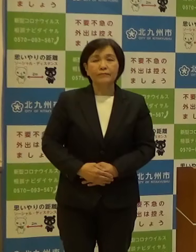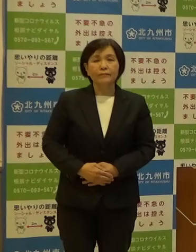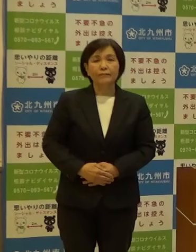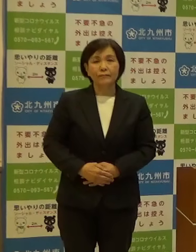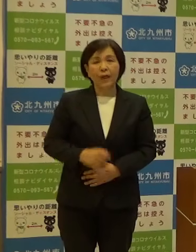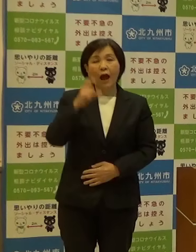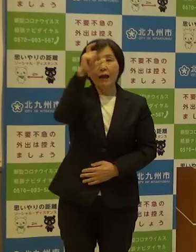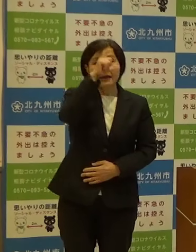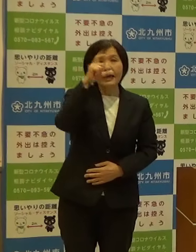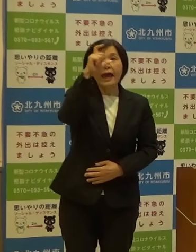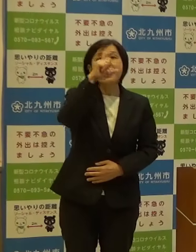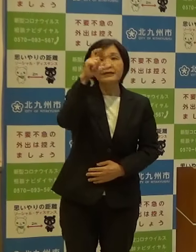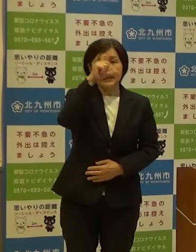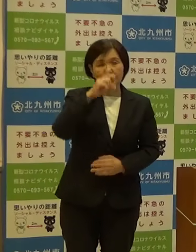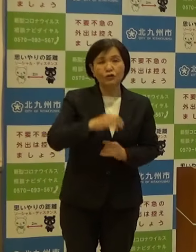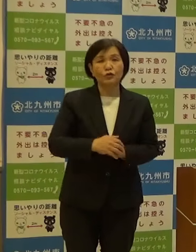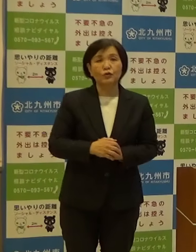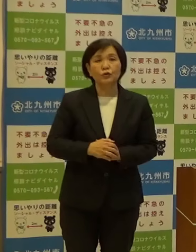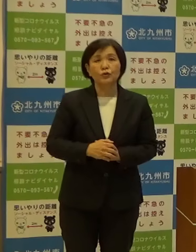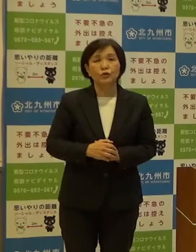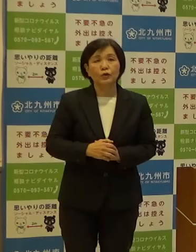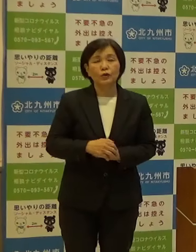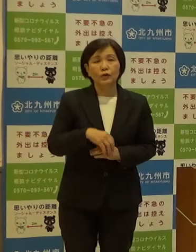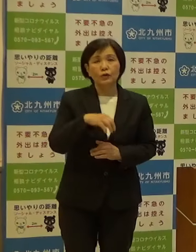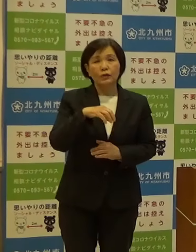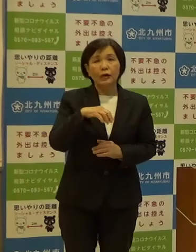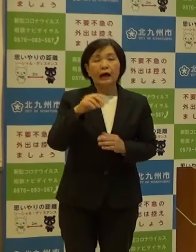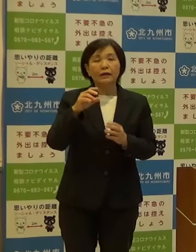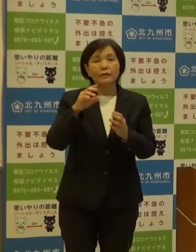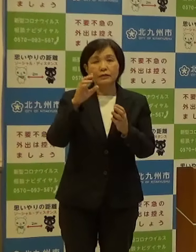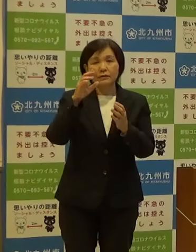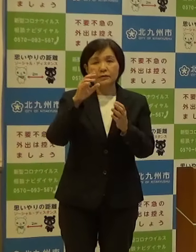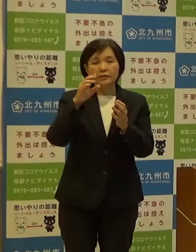検察署でも結構であります。消